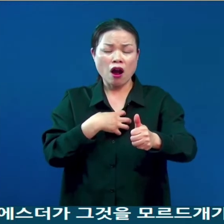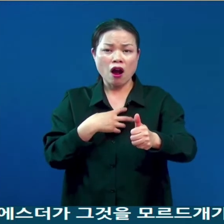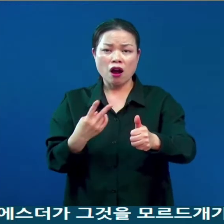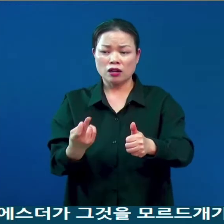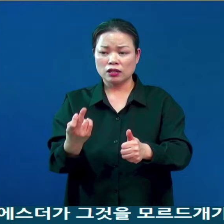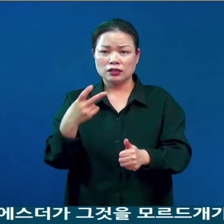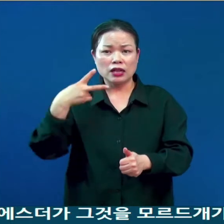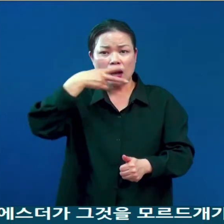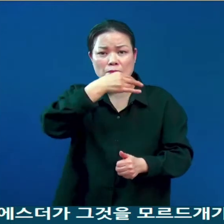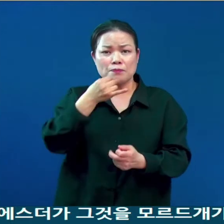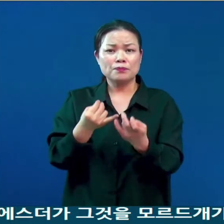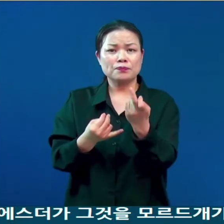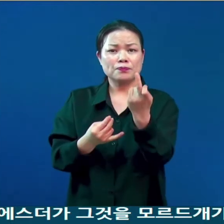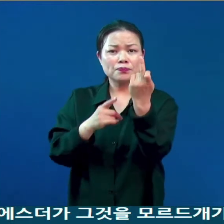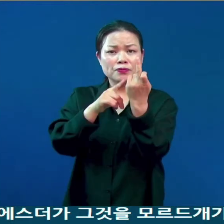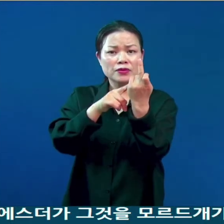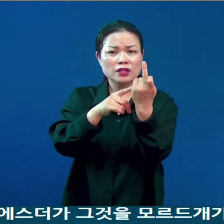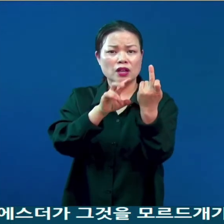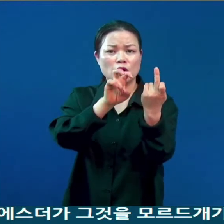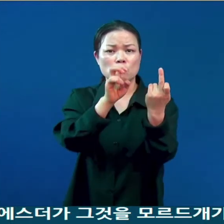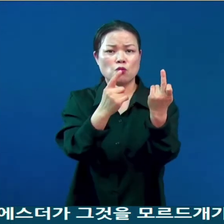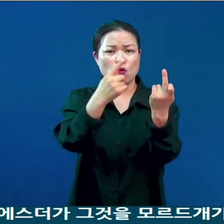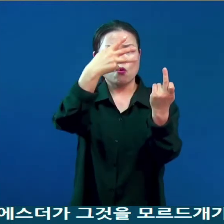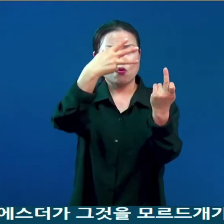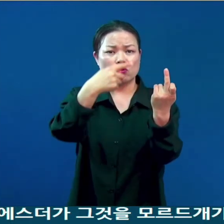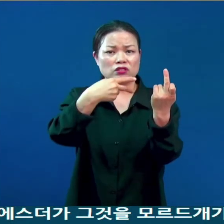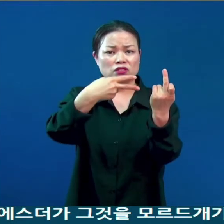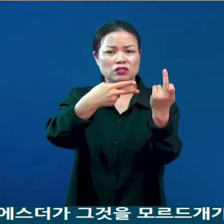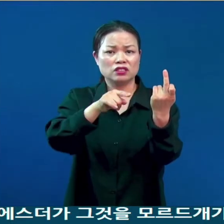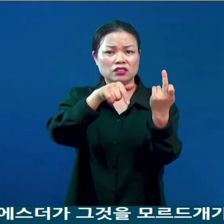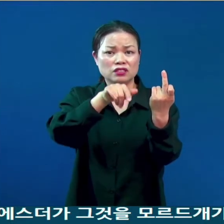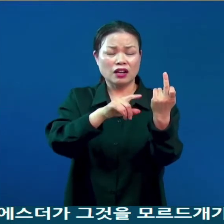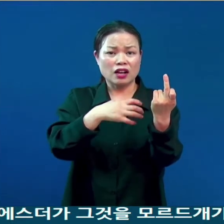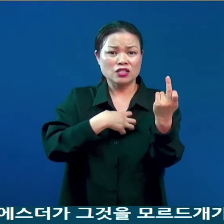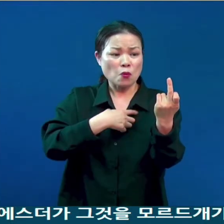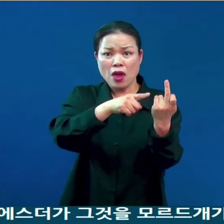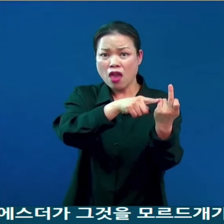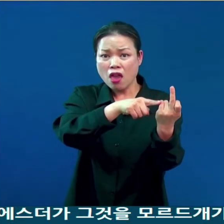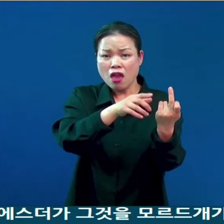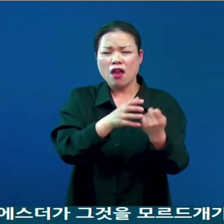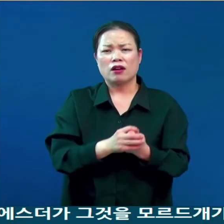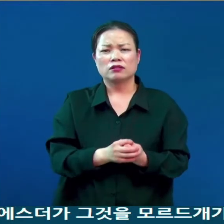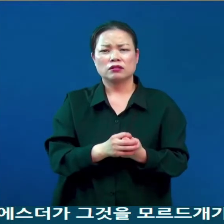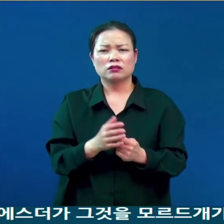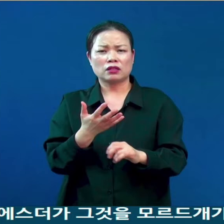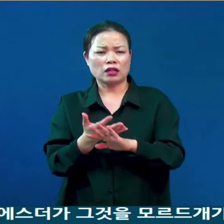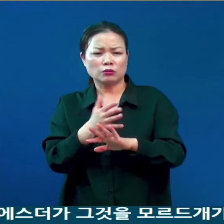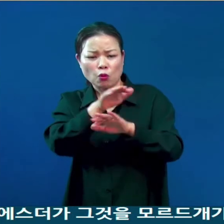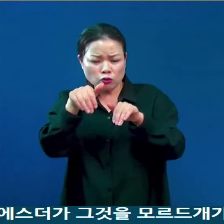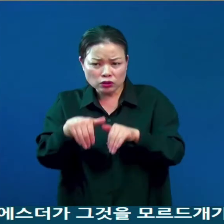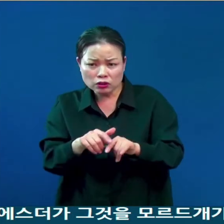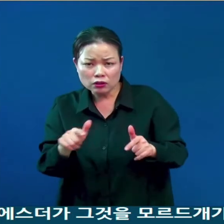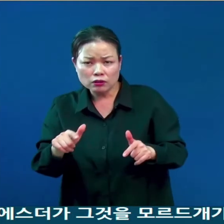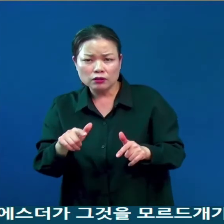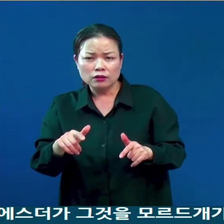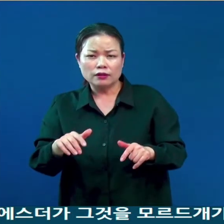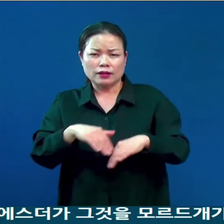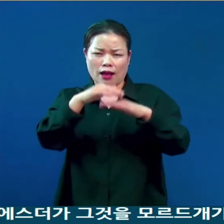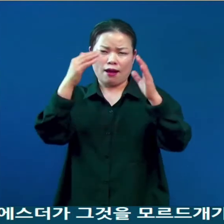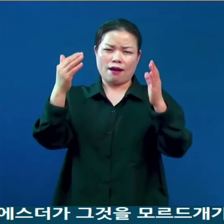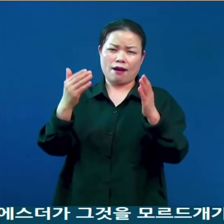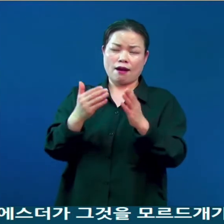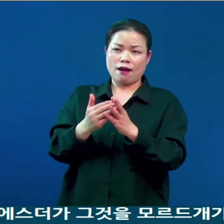빼앗기게 될 상황에 처하게 됩니다. 나라의 제2인자였던 하만이 다른 모든 신하들은 다 자기를